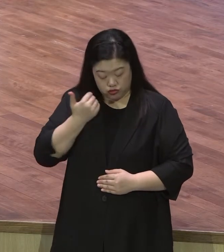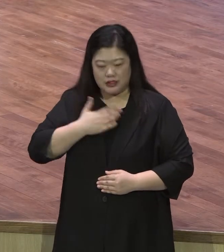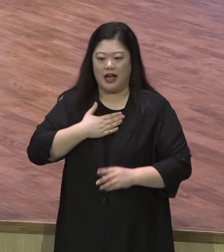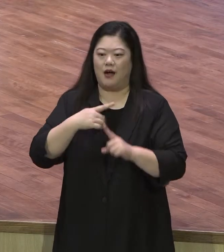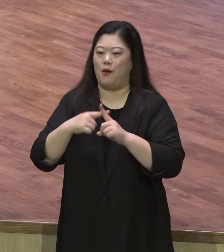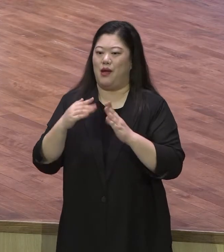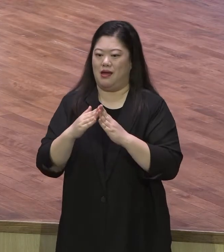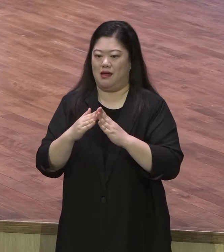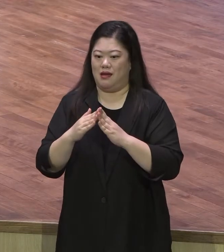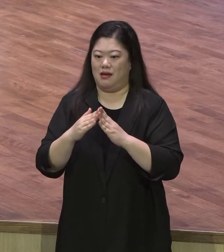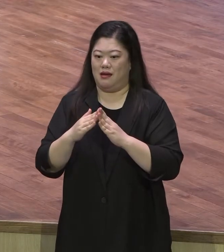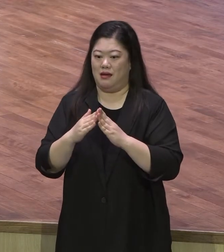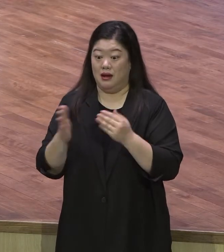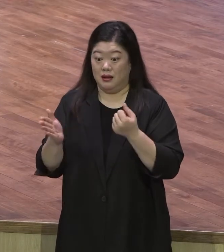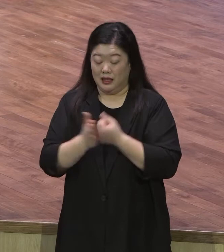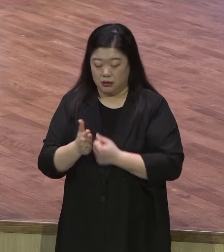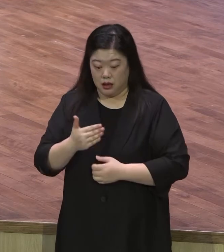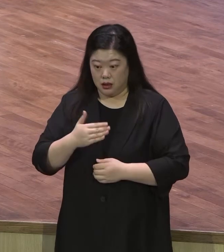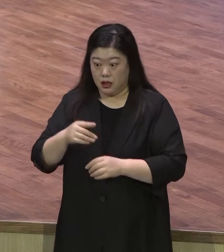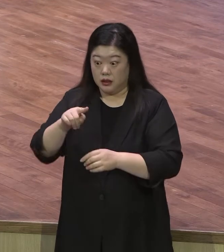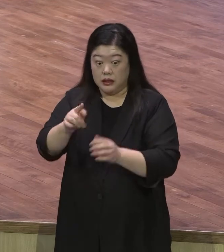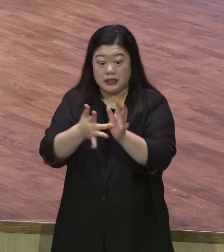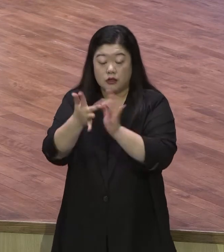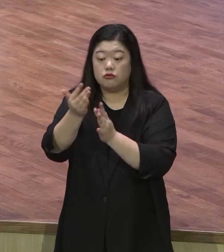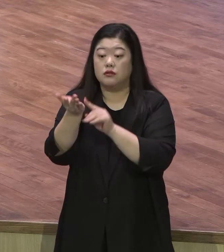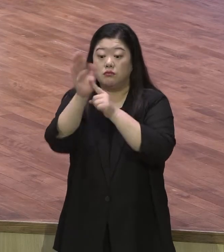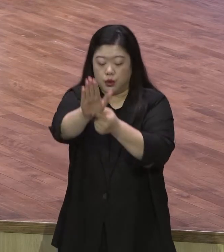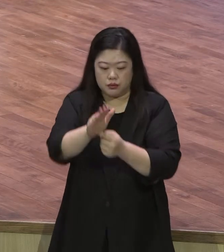인생의 집을 짓는 사람